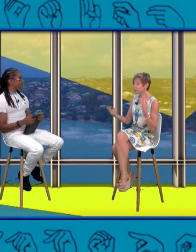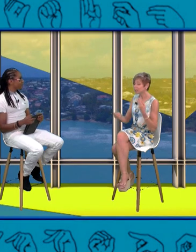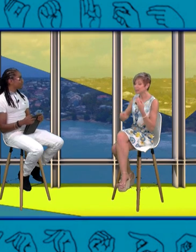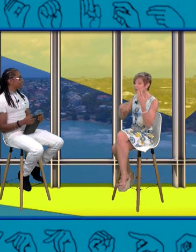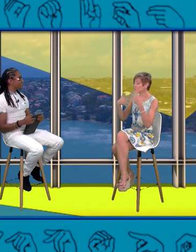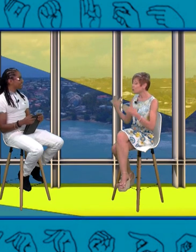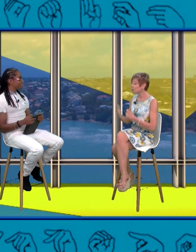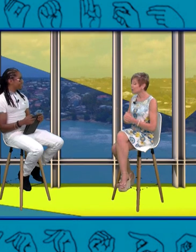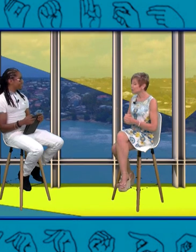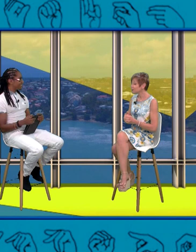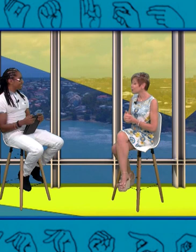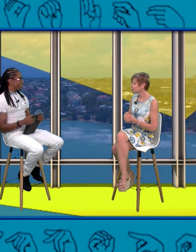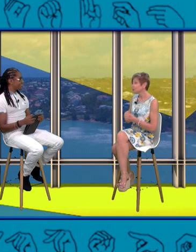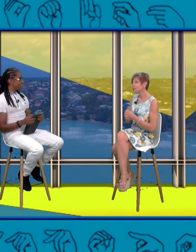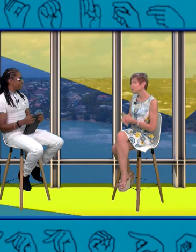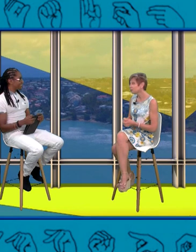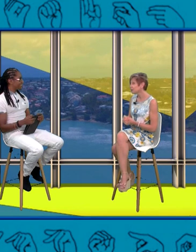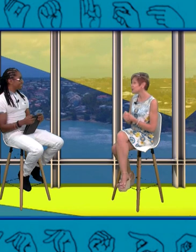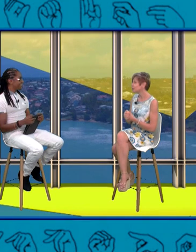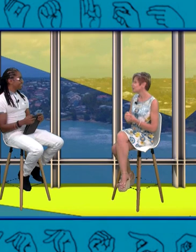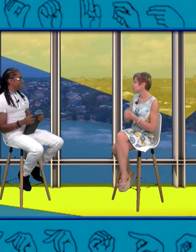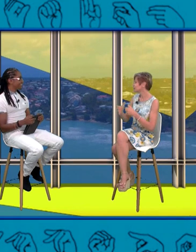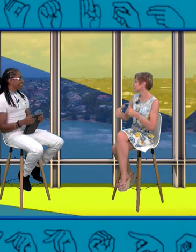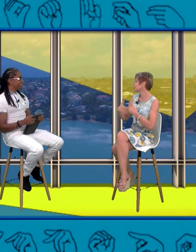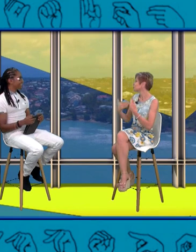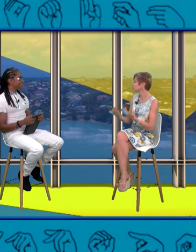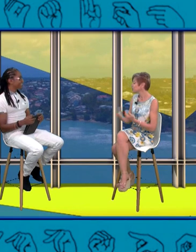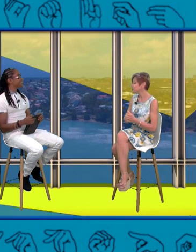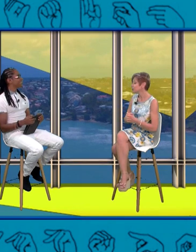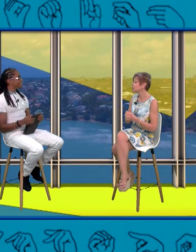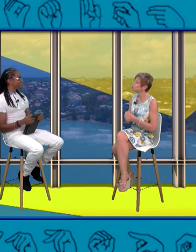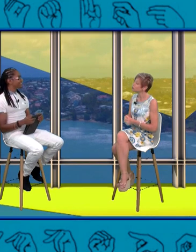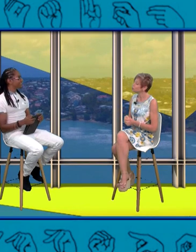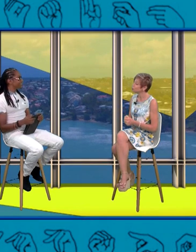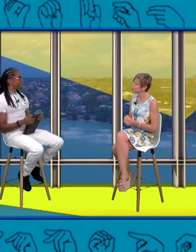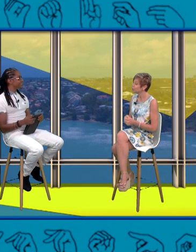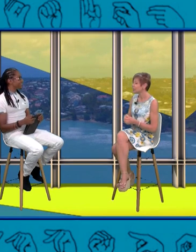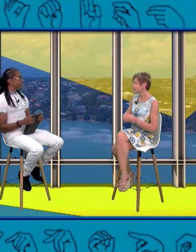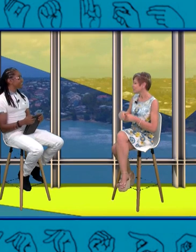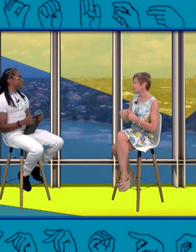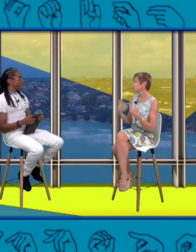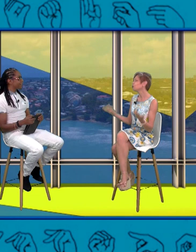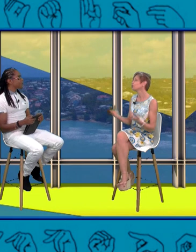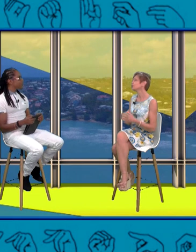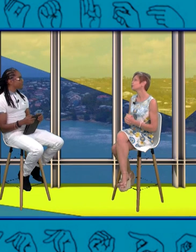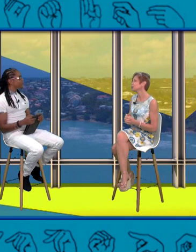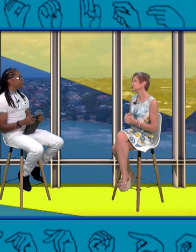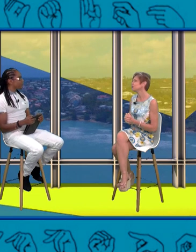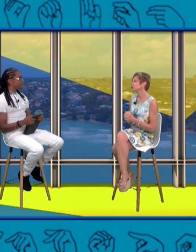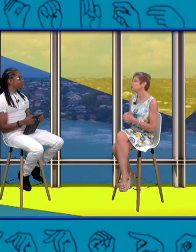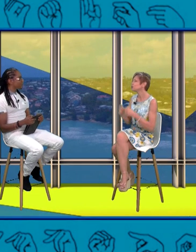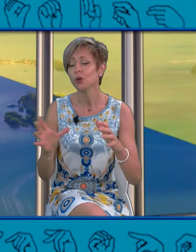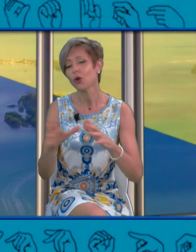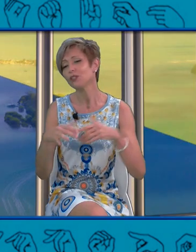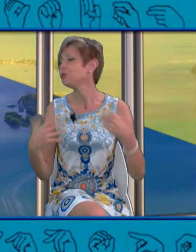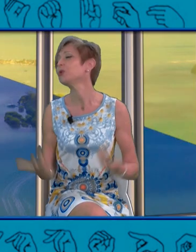gestuelle, non orale, et d'avoir envie de découvrir, d'avoir cette curiosité vis-à-vis de nos publics. Ce n pas du tout dans le côté exhaustif,